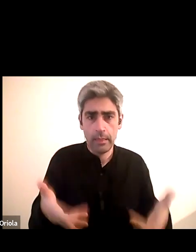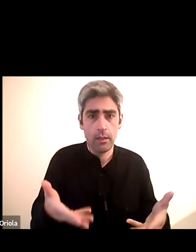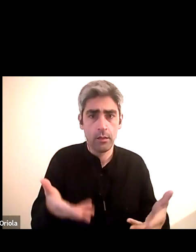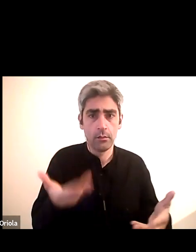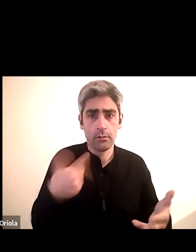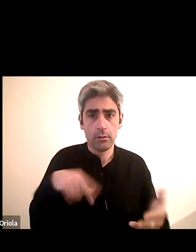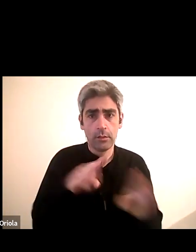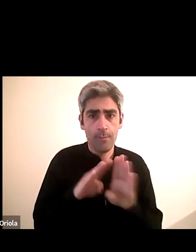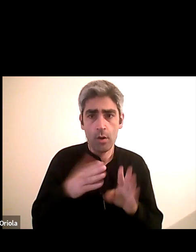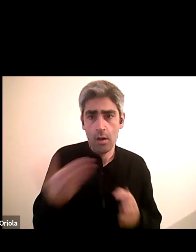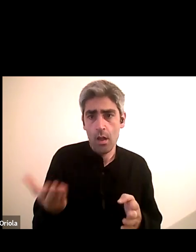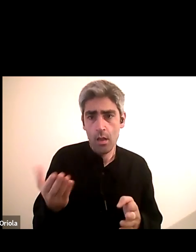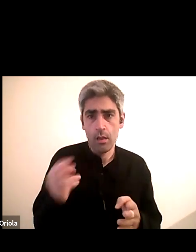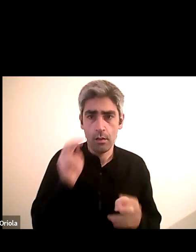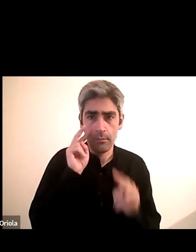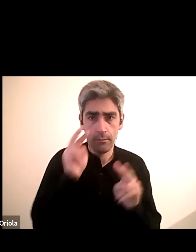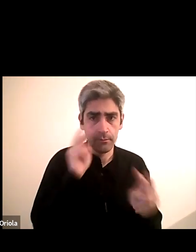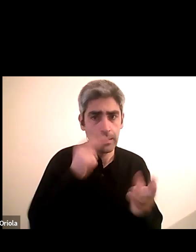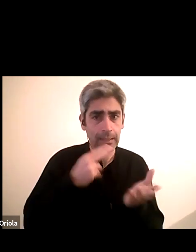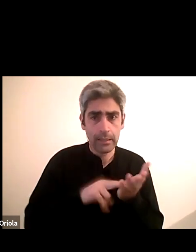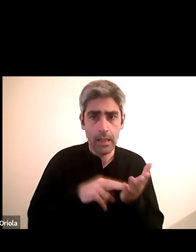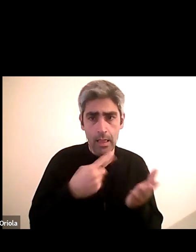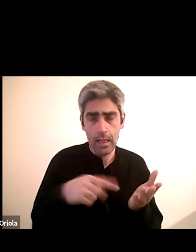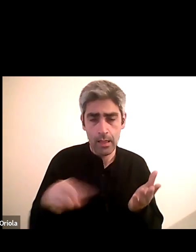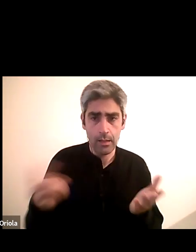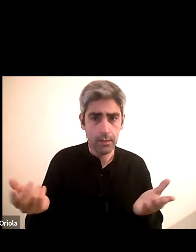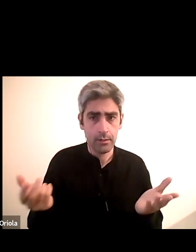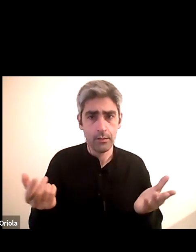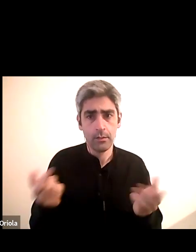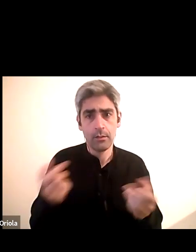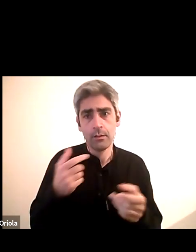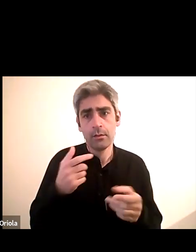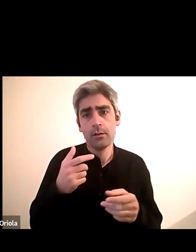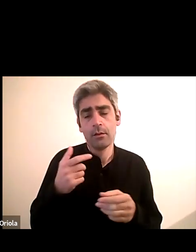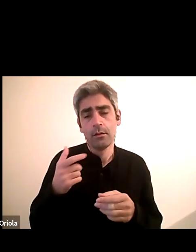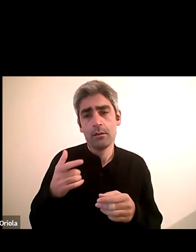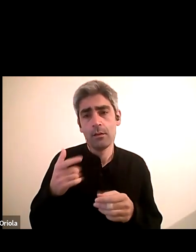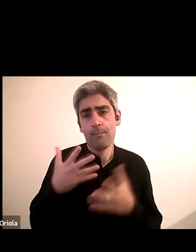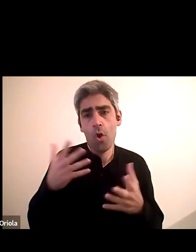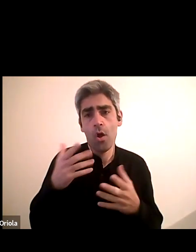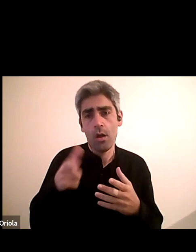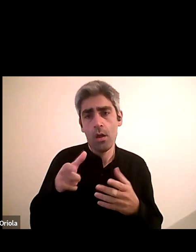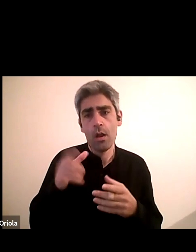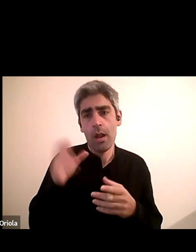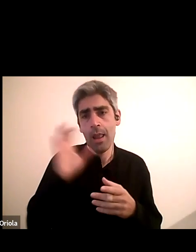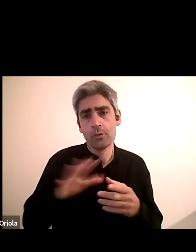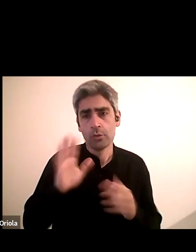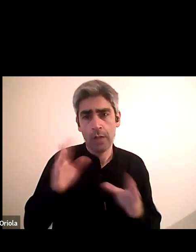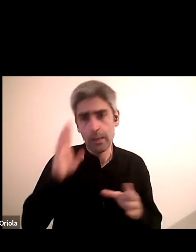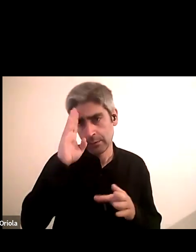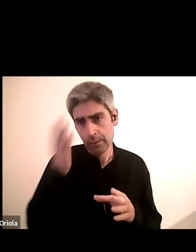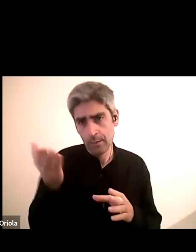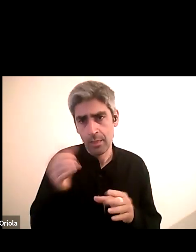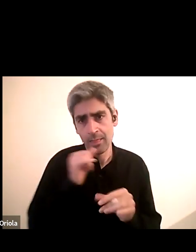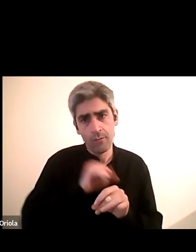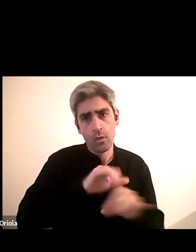nossa porta e que é uma realidade que as próprias operadoras, as maiores operadoras nacionais já estão a